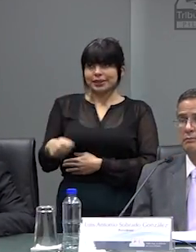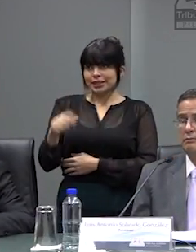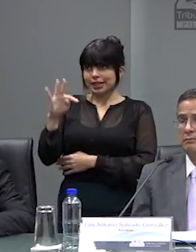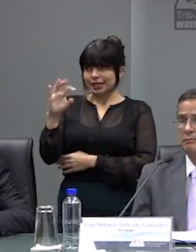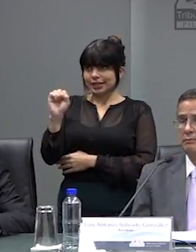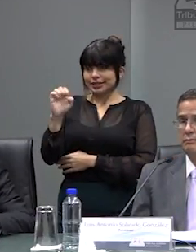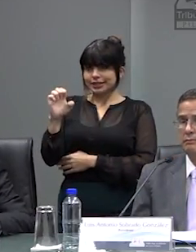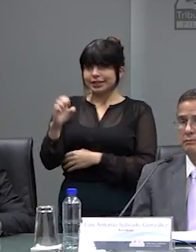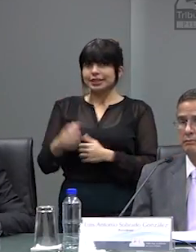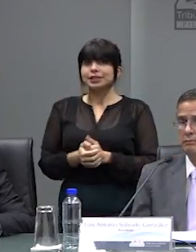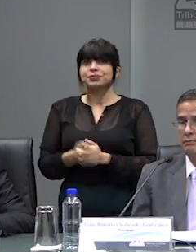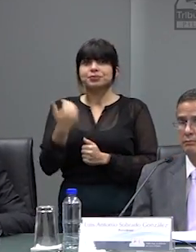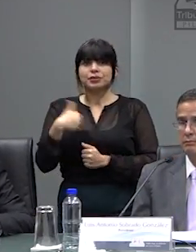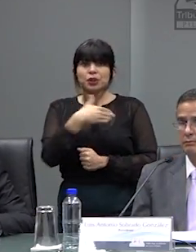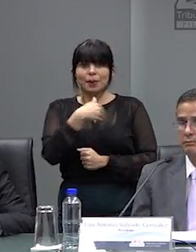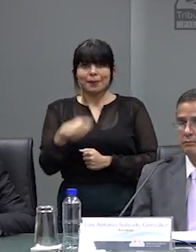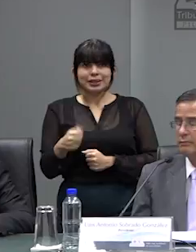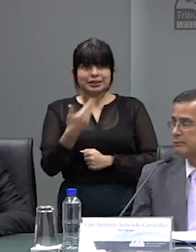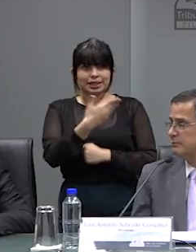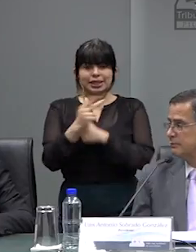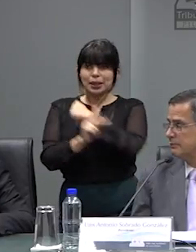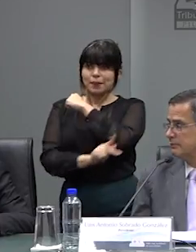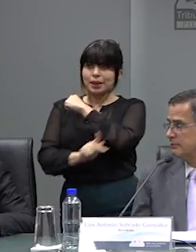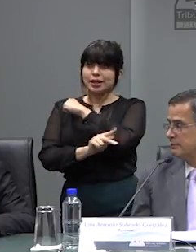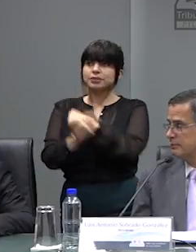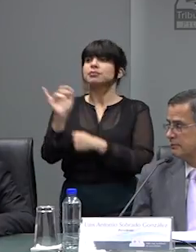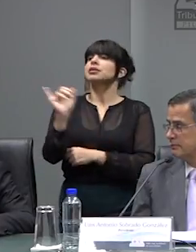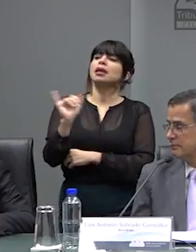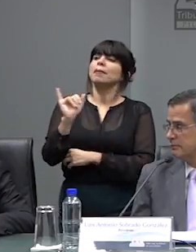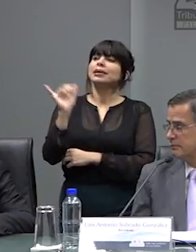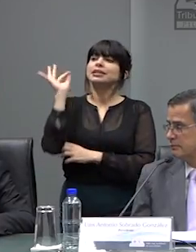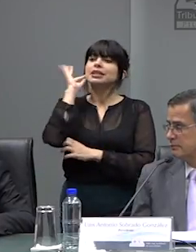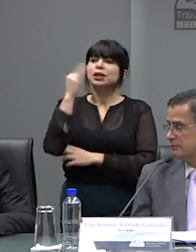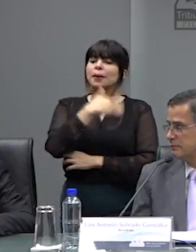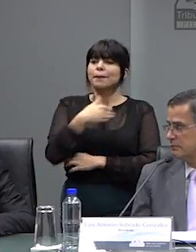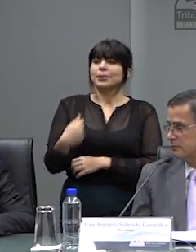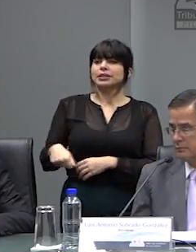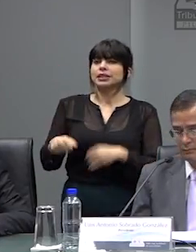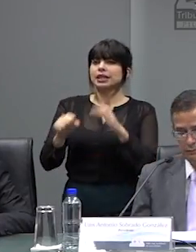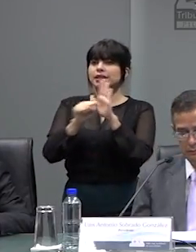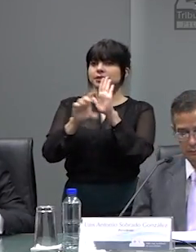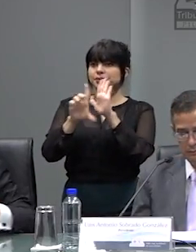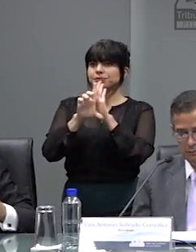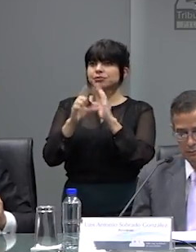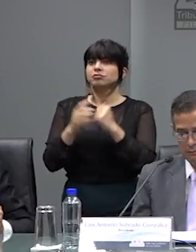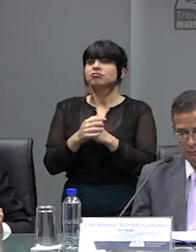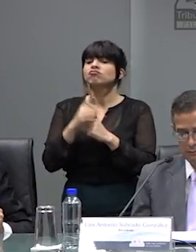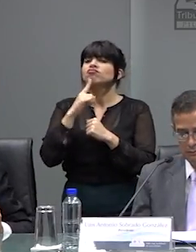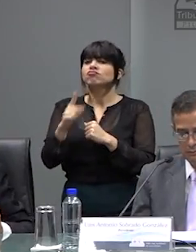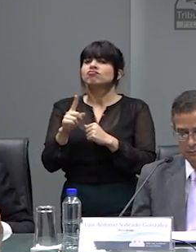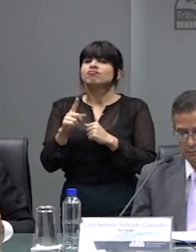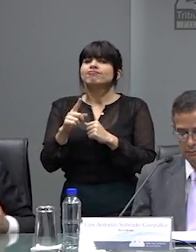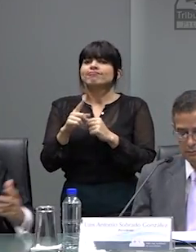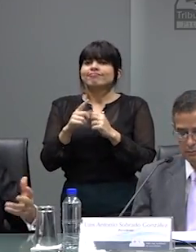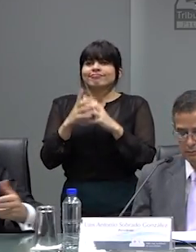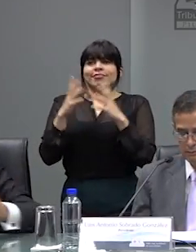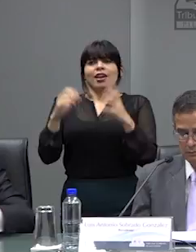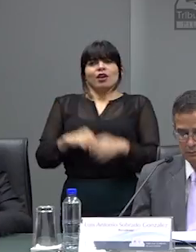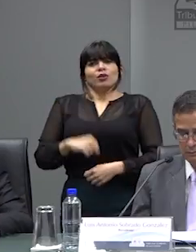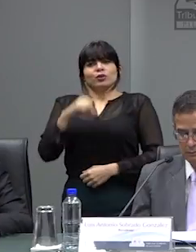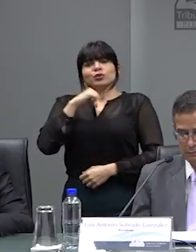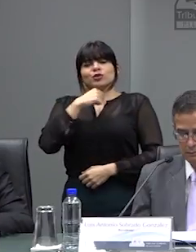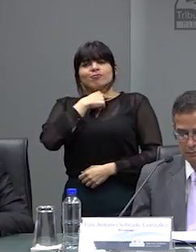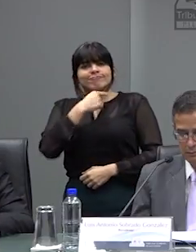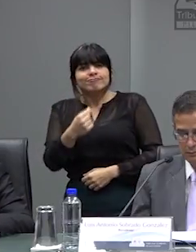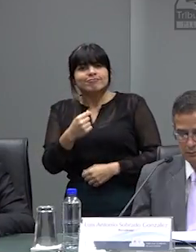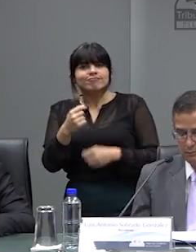de Elecciones, señor presidente de la República también y señora presidente de la Asamblea Legislativa. Ha sido un gran orgullo, un gran